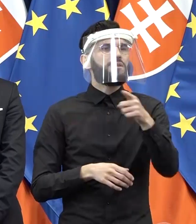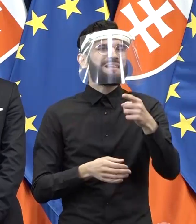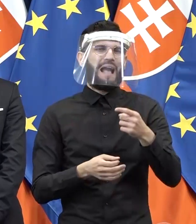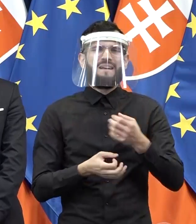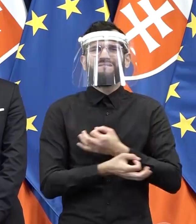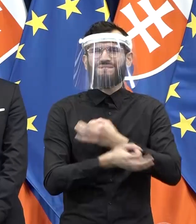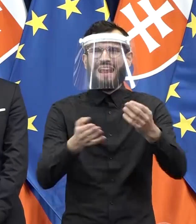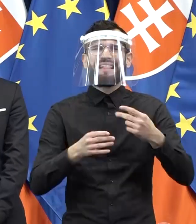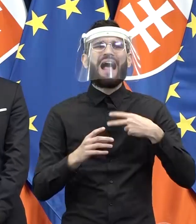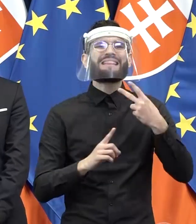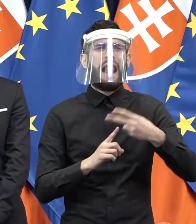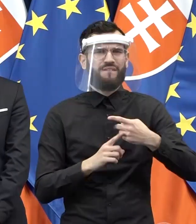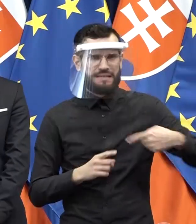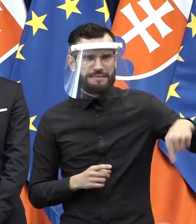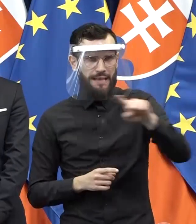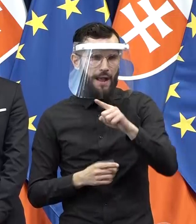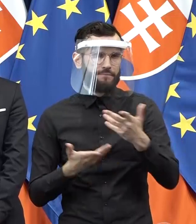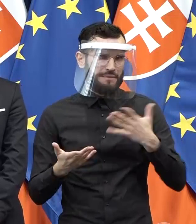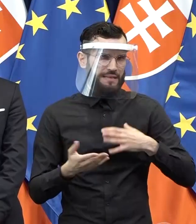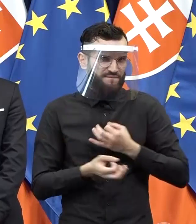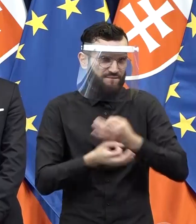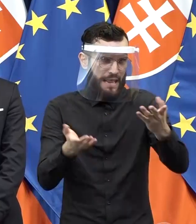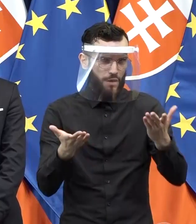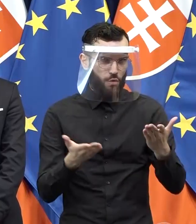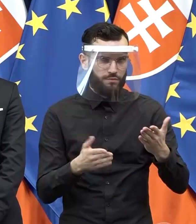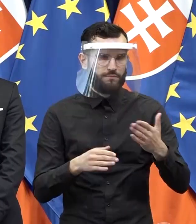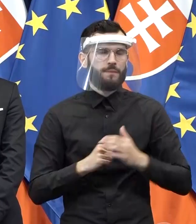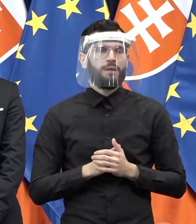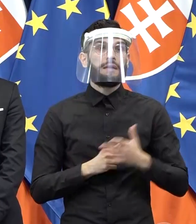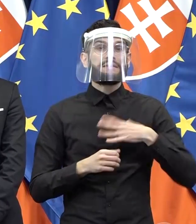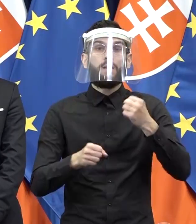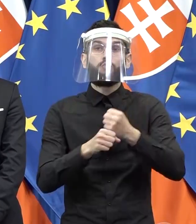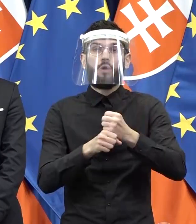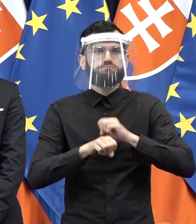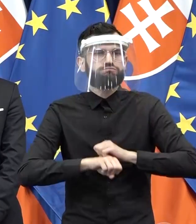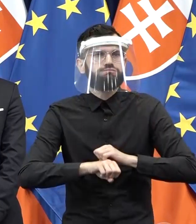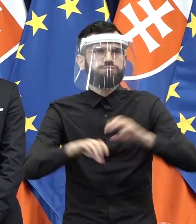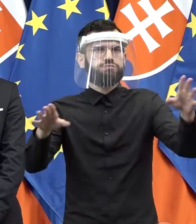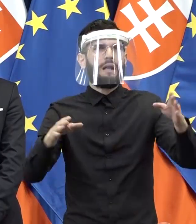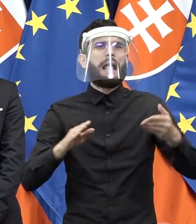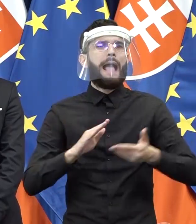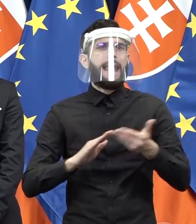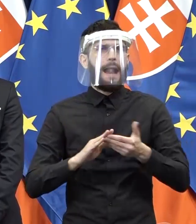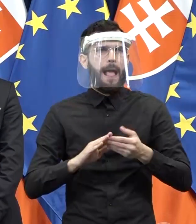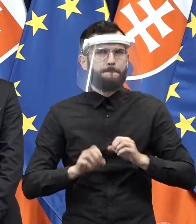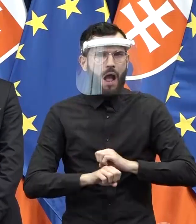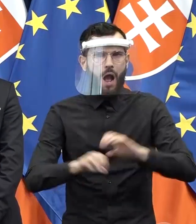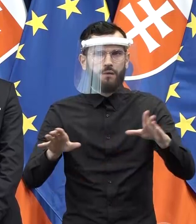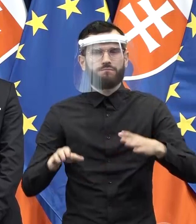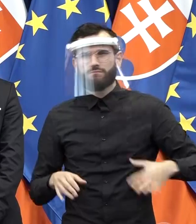práve teraz vo verejnom záujme, aby sme spustili teda masívnu reklamnú kampaň prospech